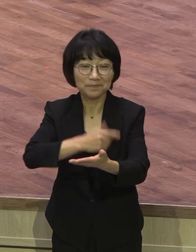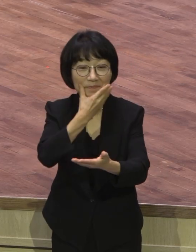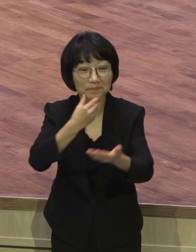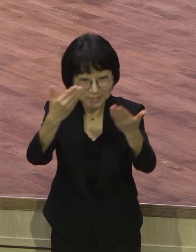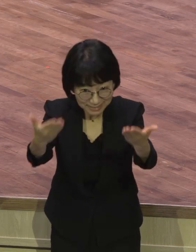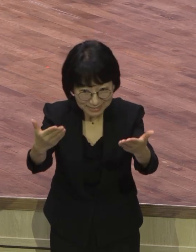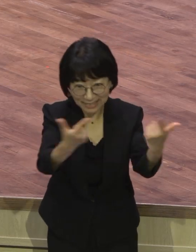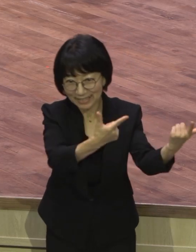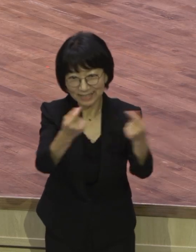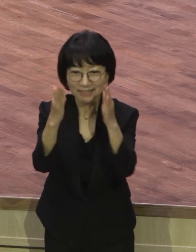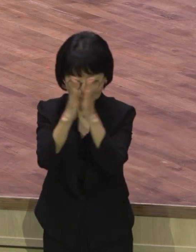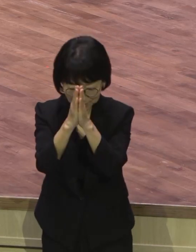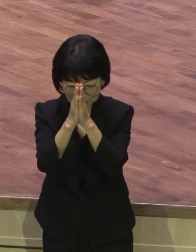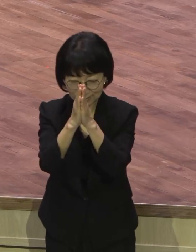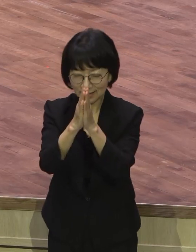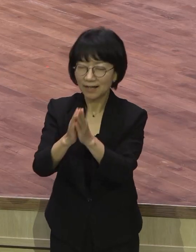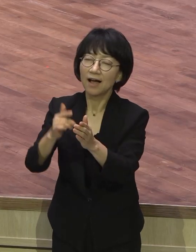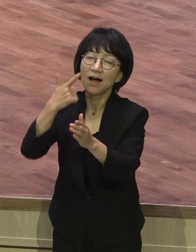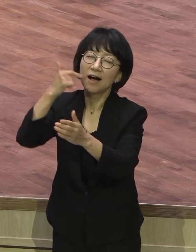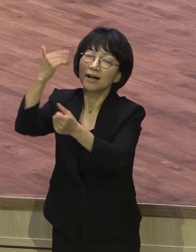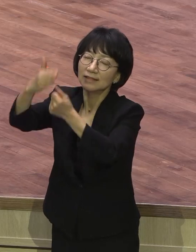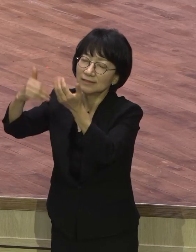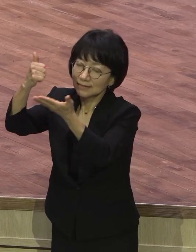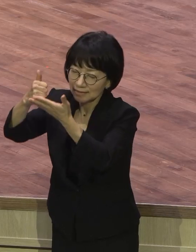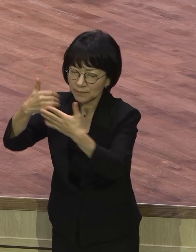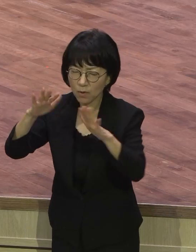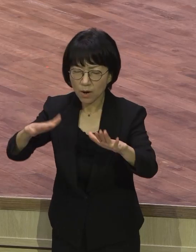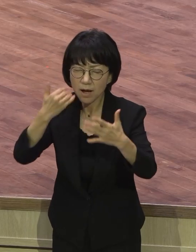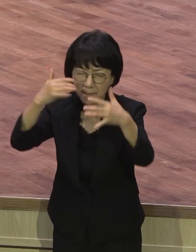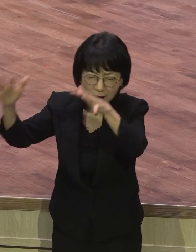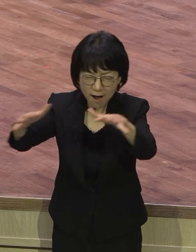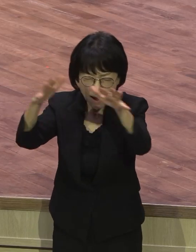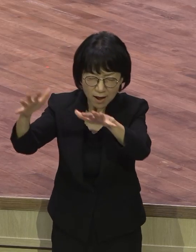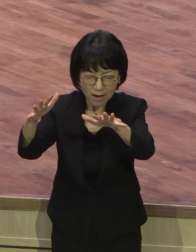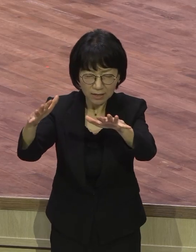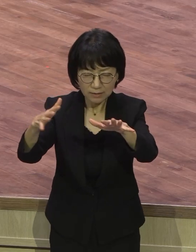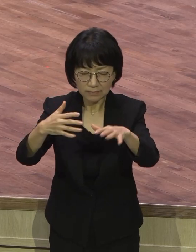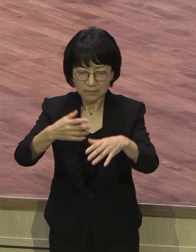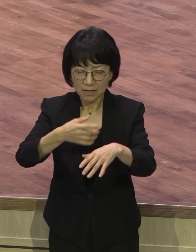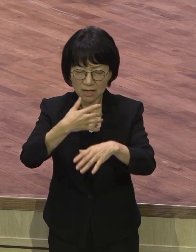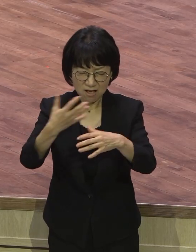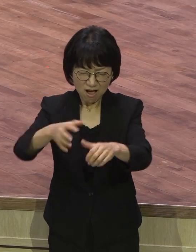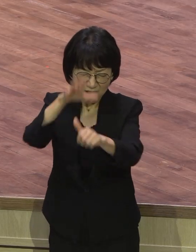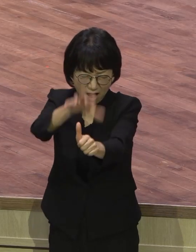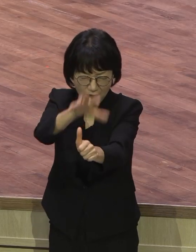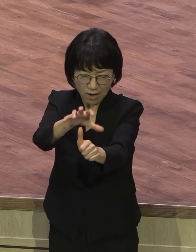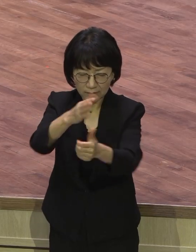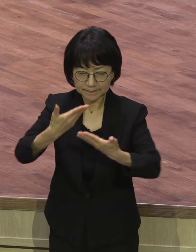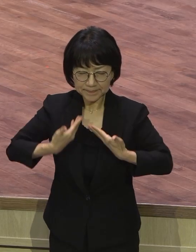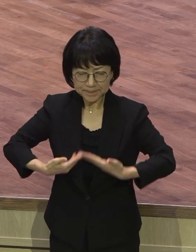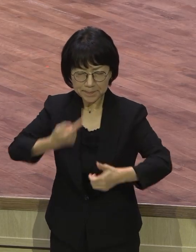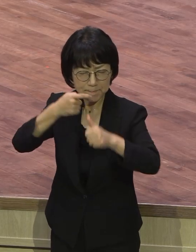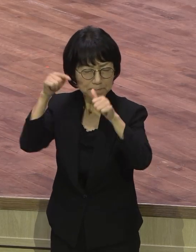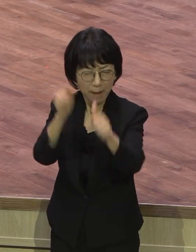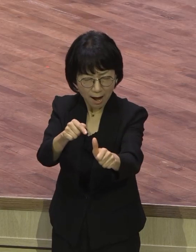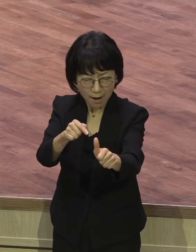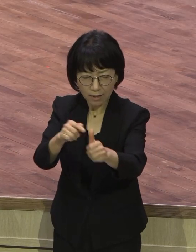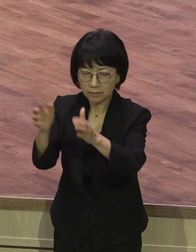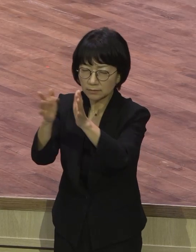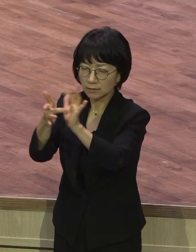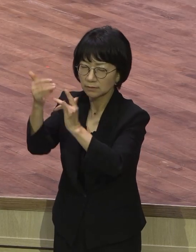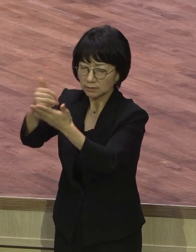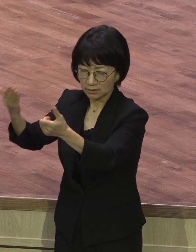기도합시다 아버지 하나님 풍랑을 꾸지어 잔잔하게 하신 이 예수님의 능력을 우리